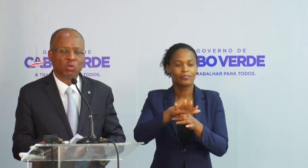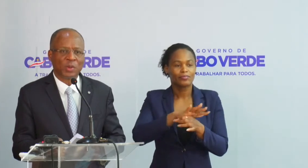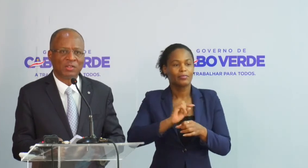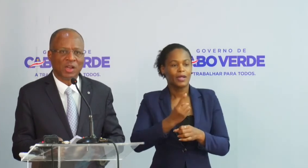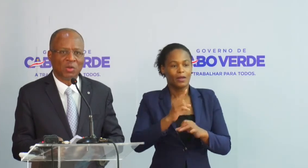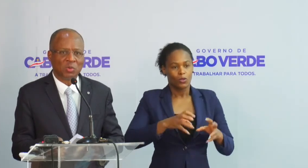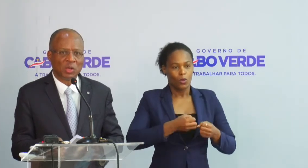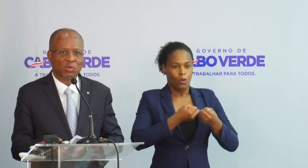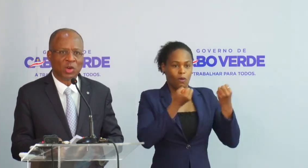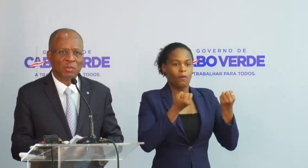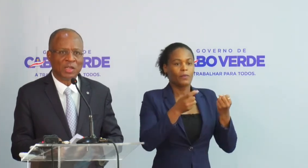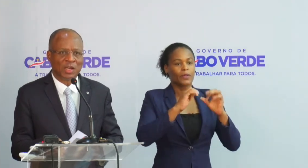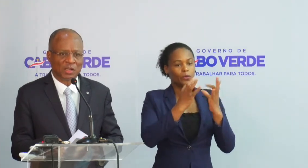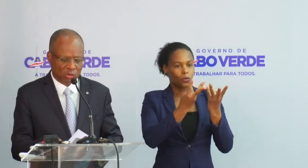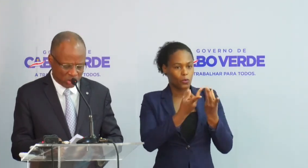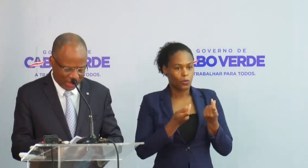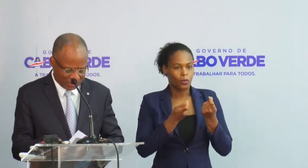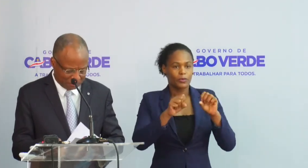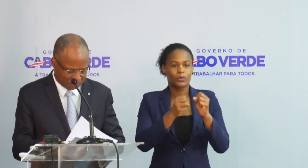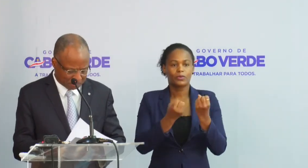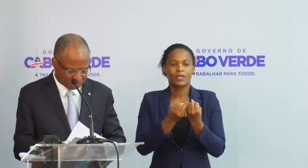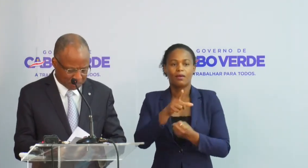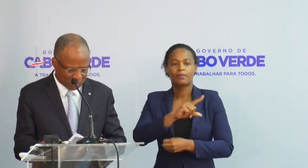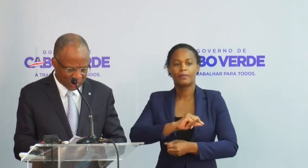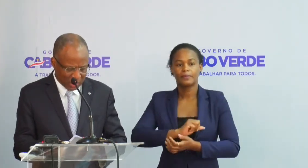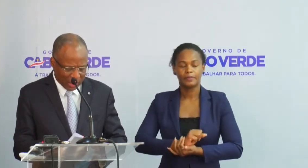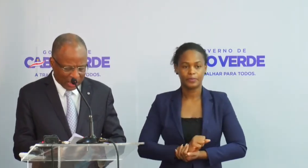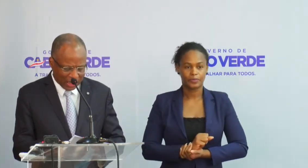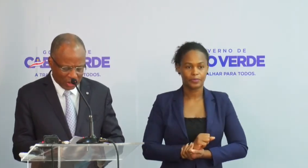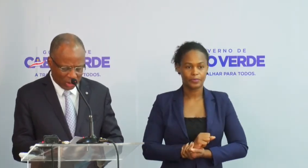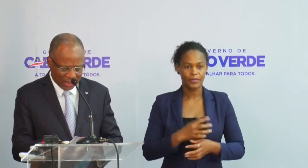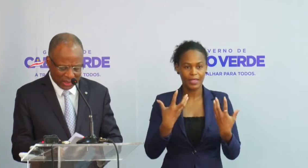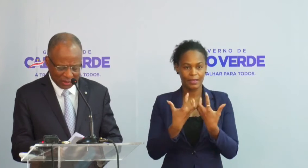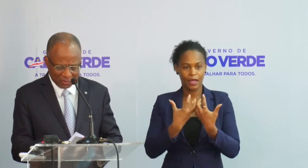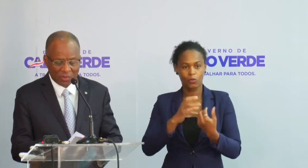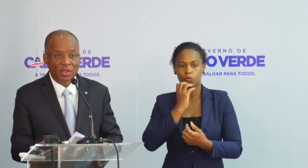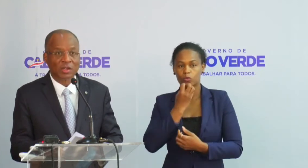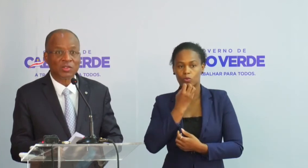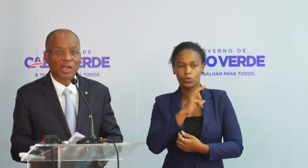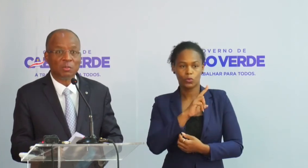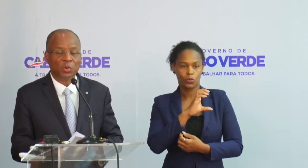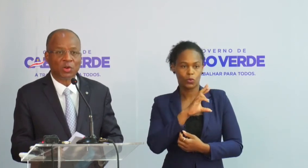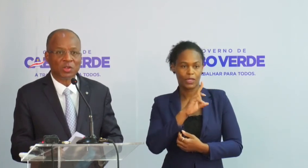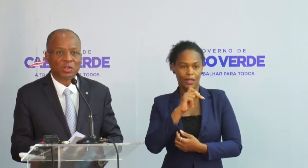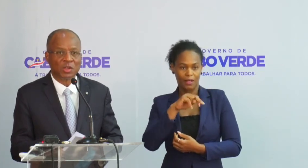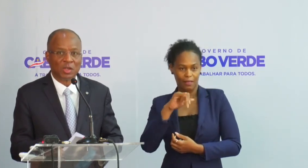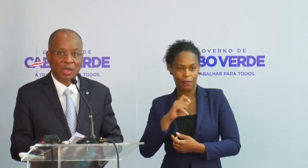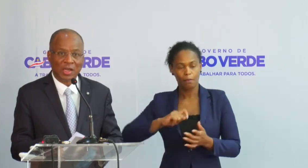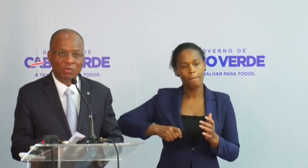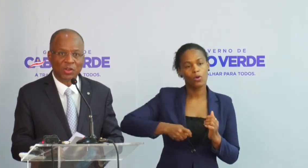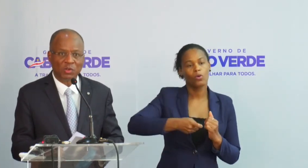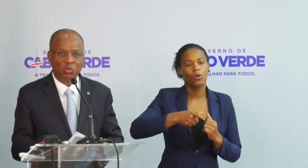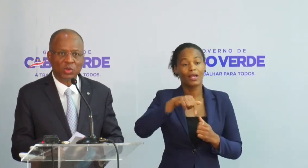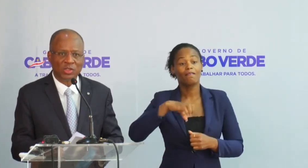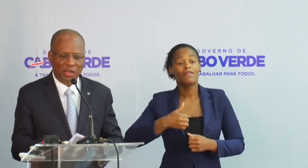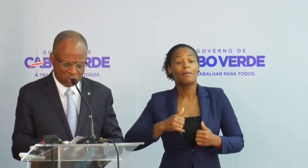para a recuperação económica e social. A guerra na Ucrânia está a impor em